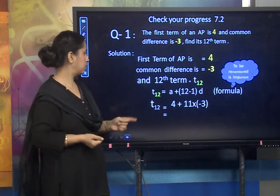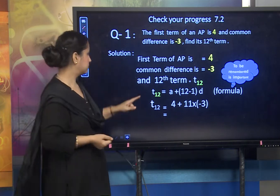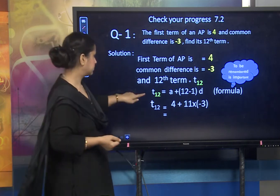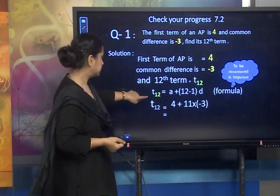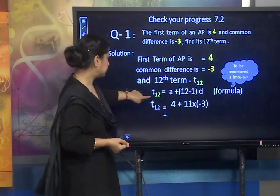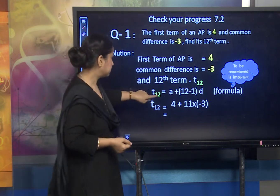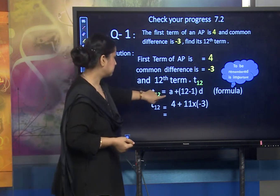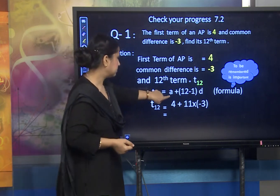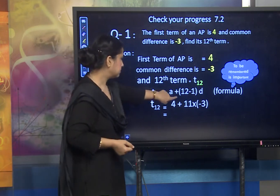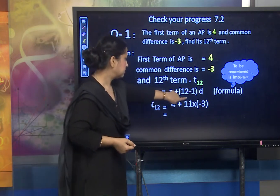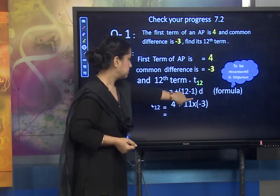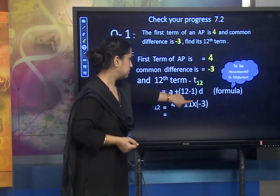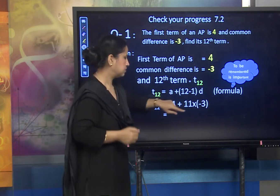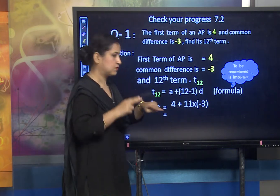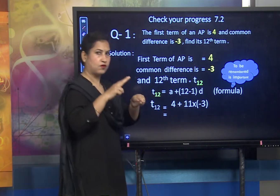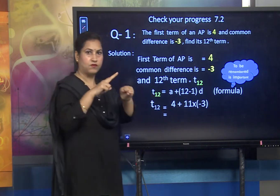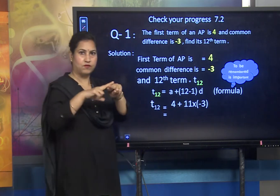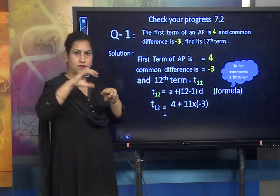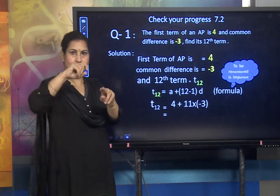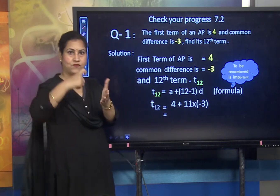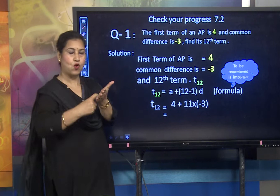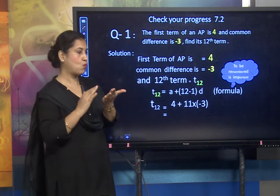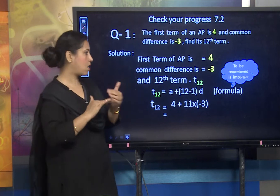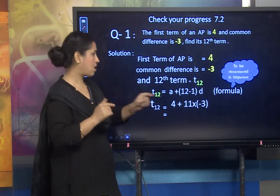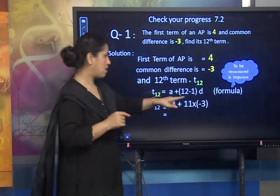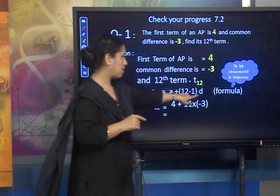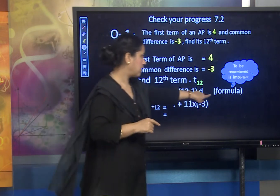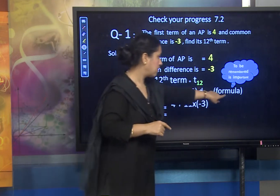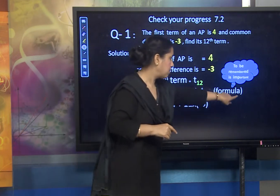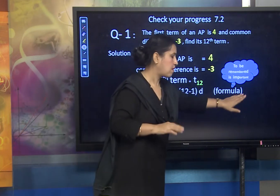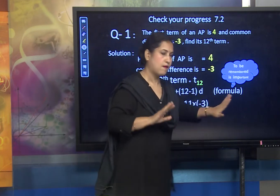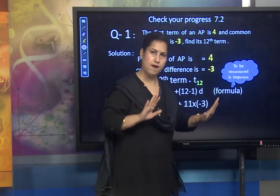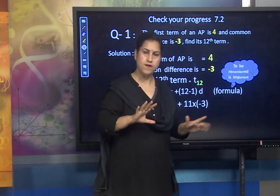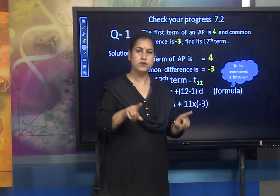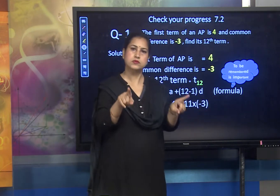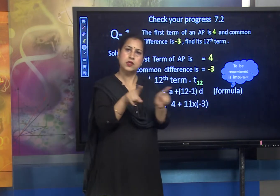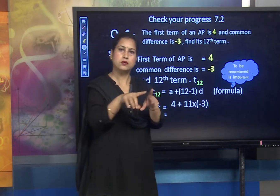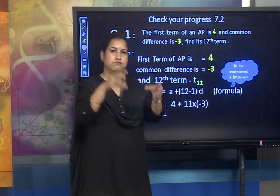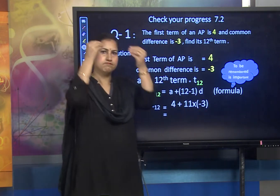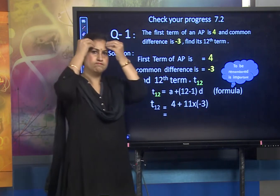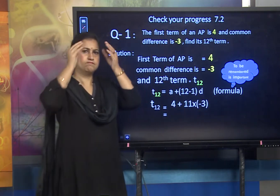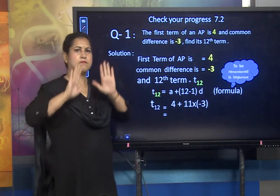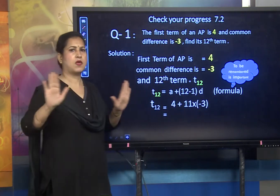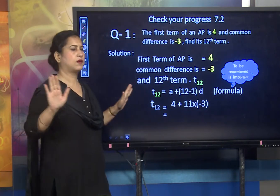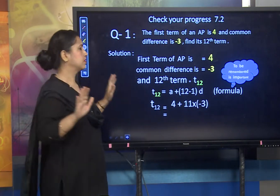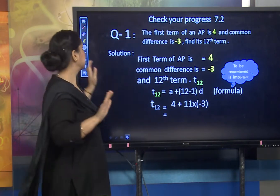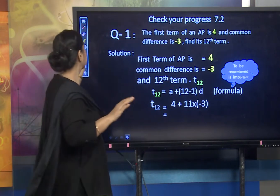से दर्शाएंगे। और ये हमारा फार्मूला है, T12 का फार्मूला। तो फार्मूला याद करना बहुत ज़रूरी